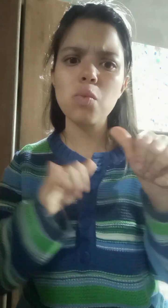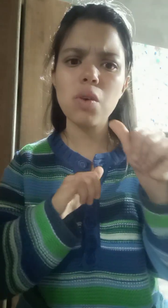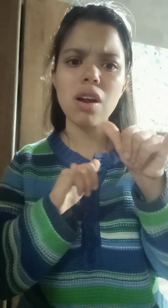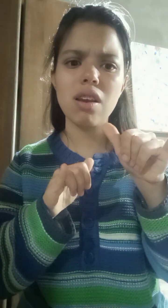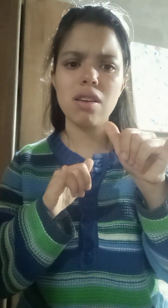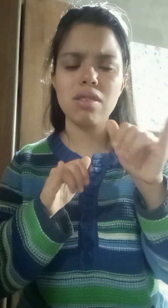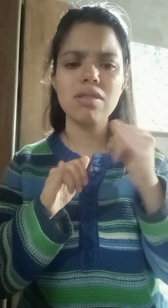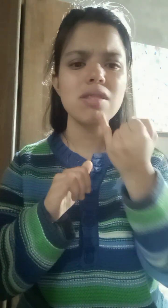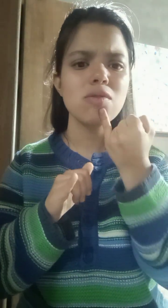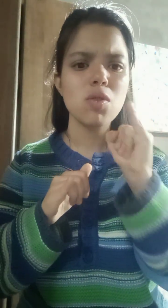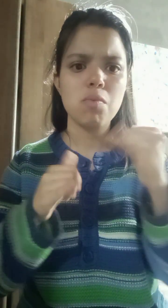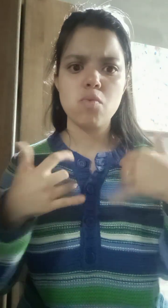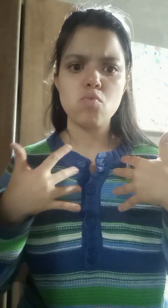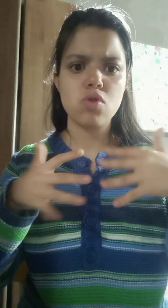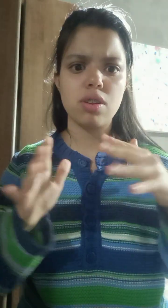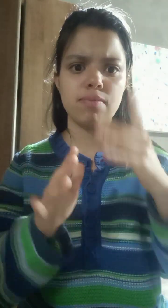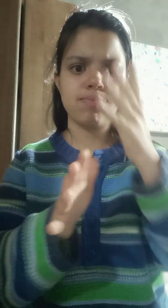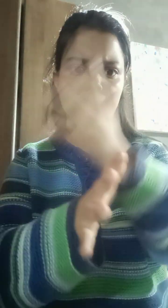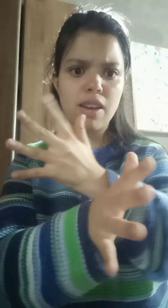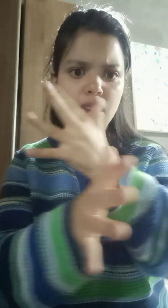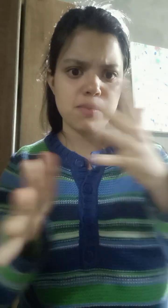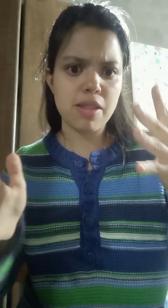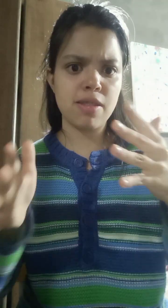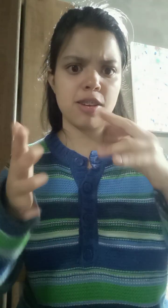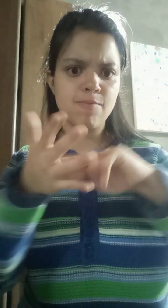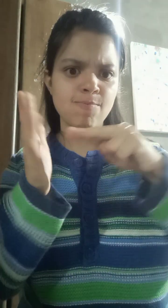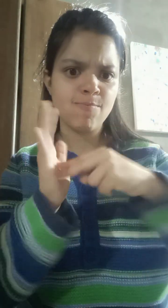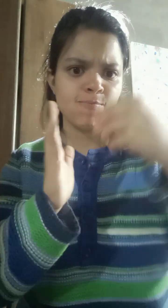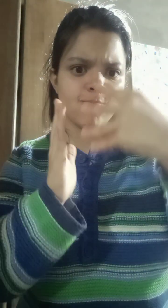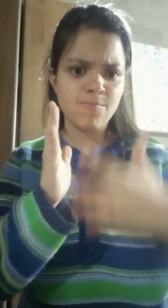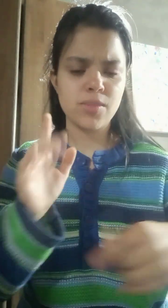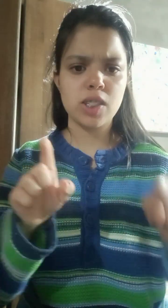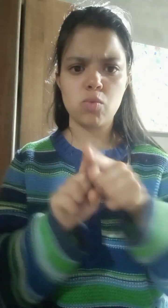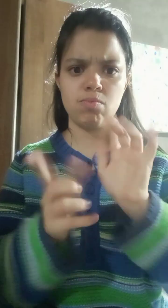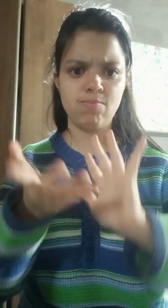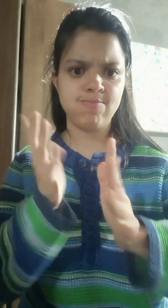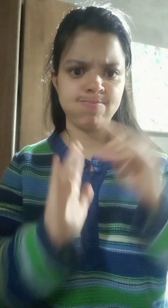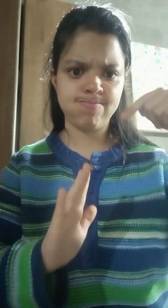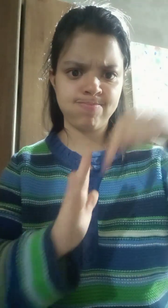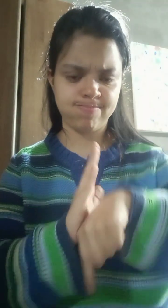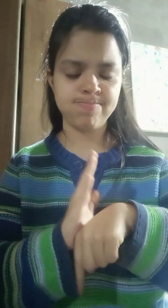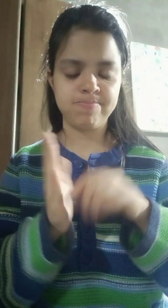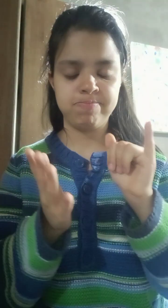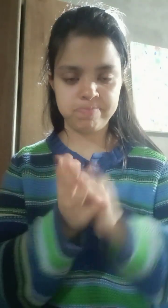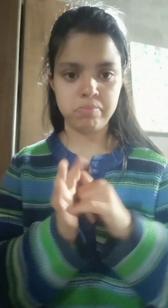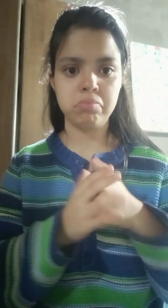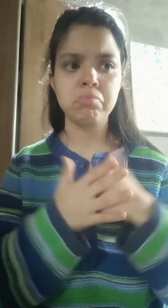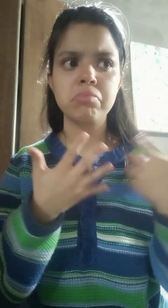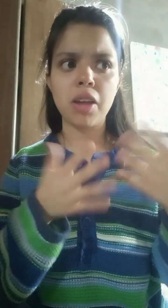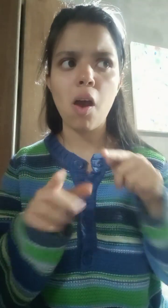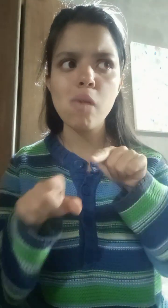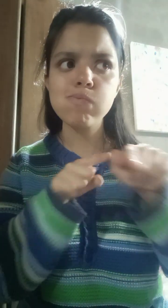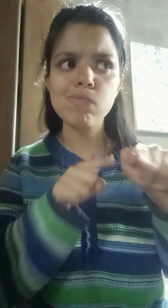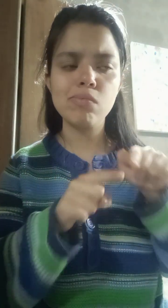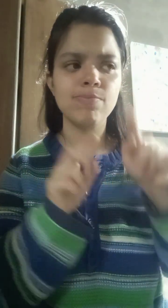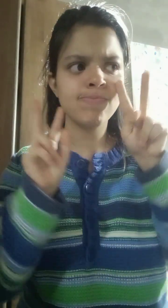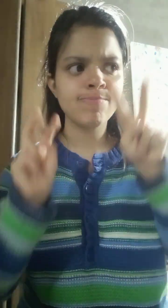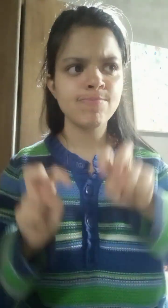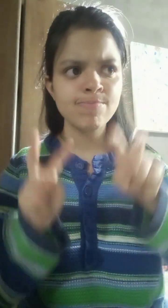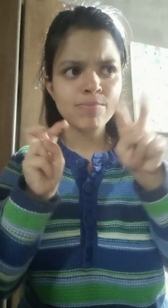Estudios anteriores sobre el procesamiento del lenguaje de señas en el cerebro humano ya habían encontrado algunas similitudes y